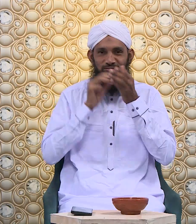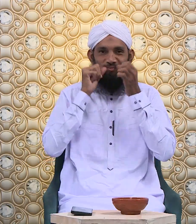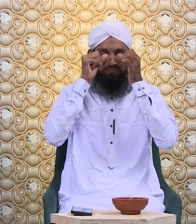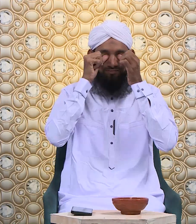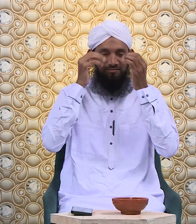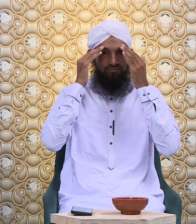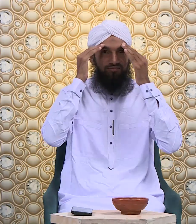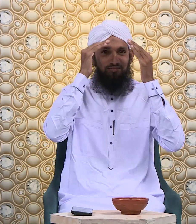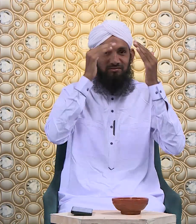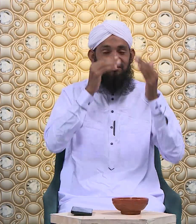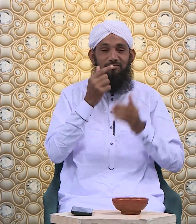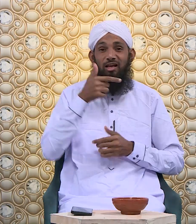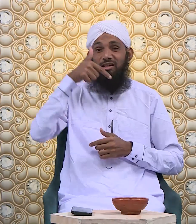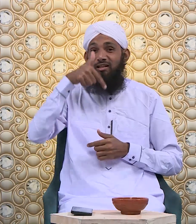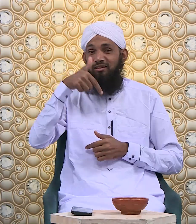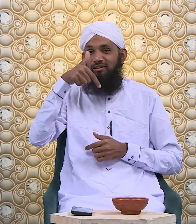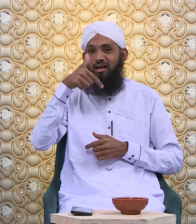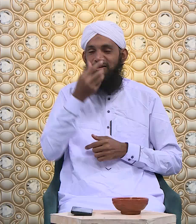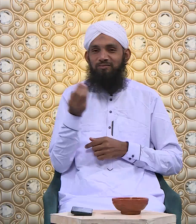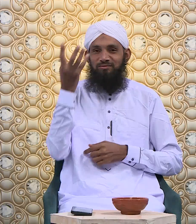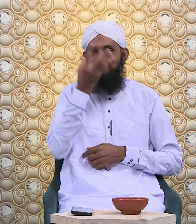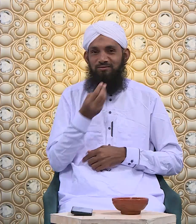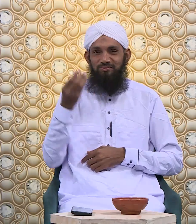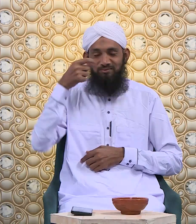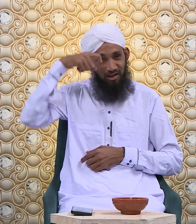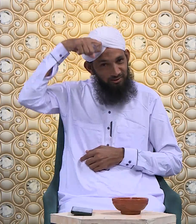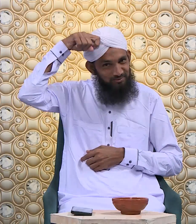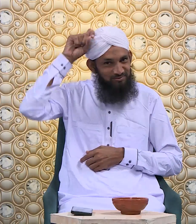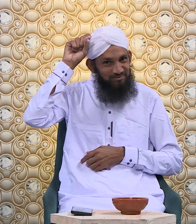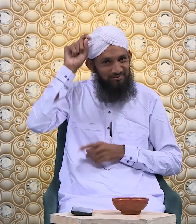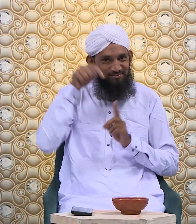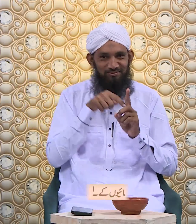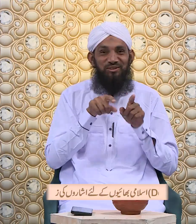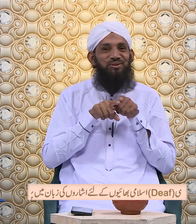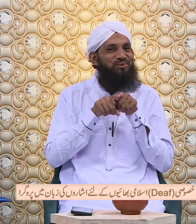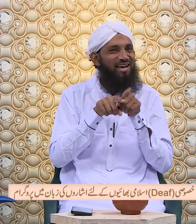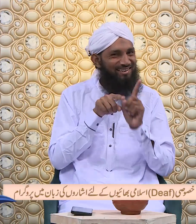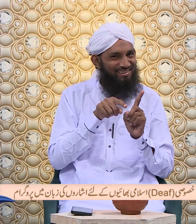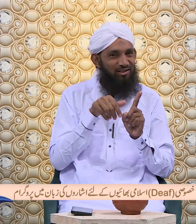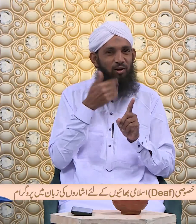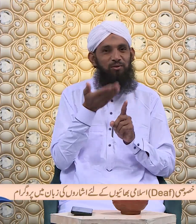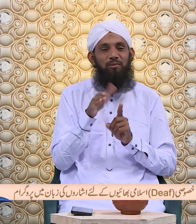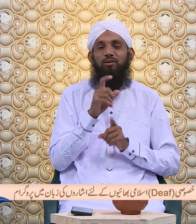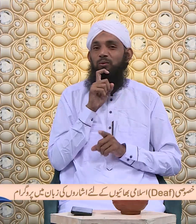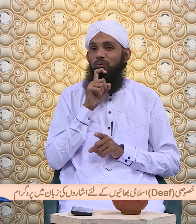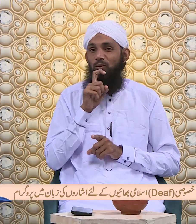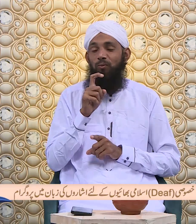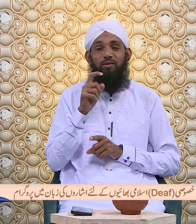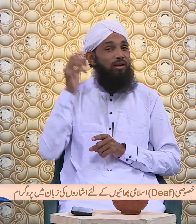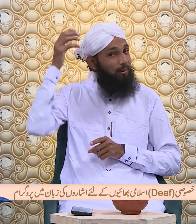وسلم صلی علیہ وآلہ وسلم نے ساتھوے روز آپ کا عقیقہ کیا اور بال جدا کیے گئے اور حکم دیا کہ بالوں کے وزن کے برابر